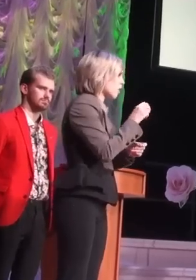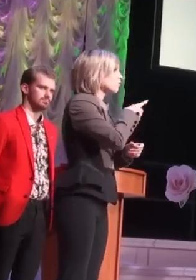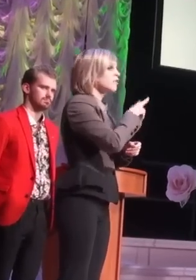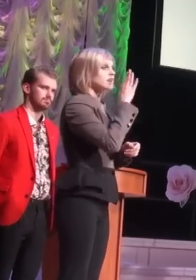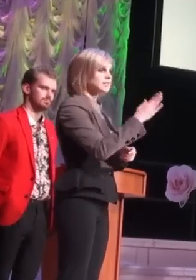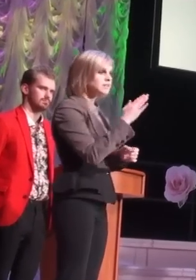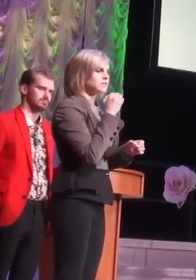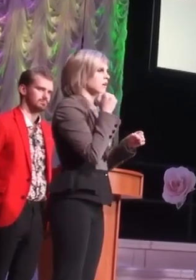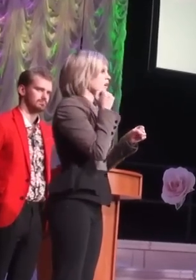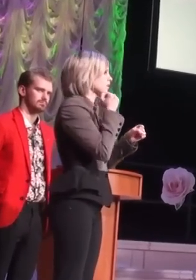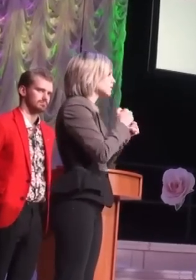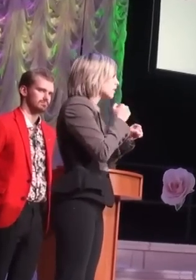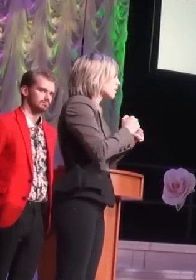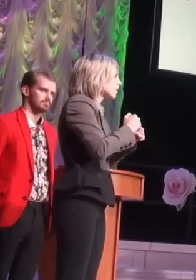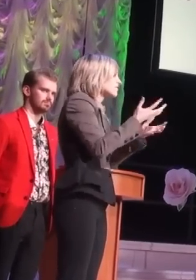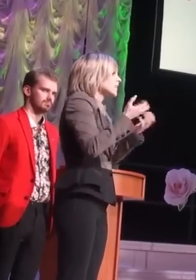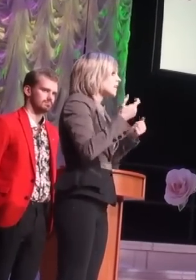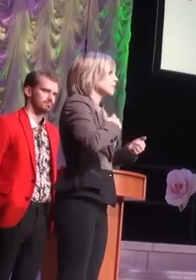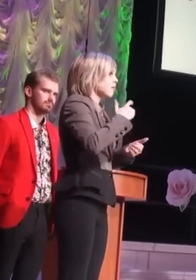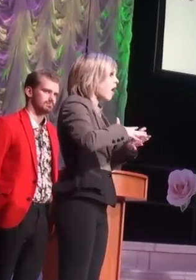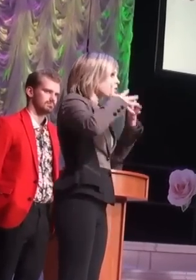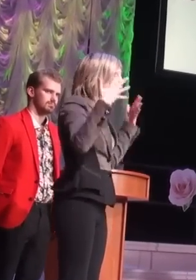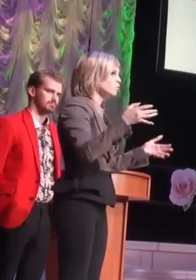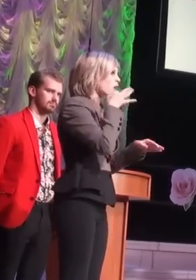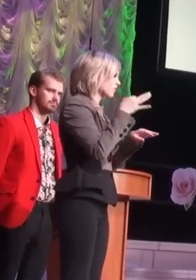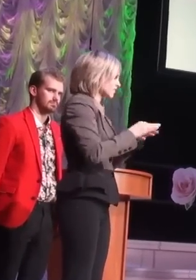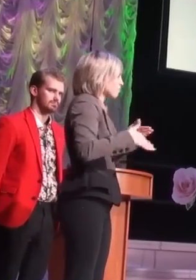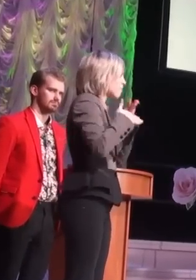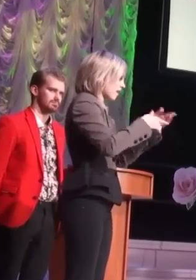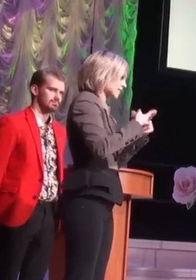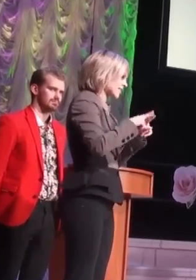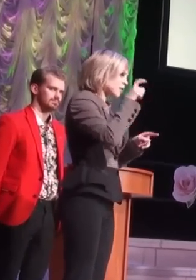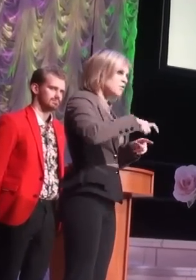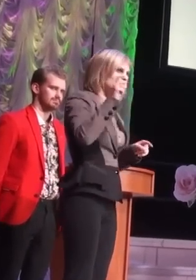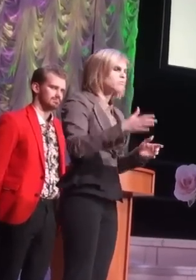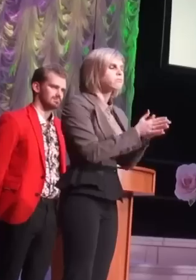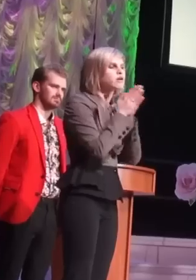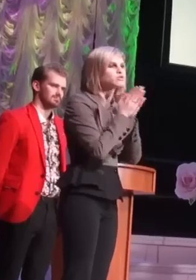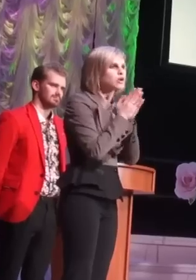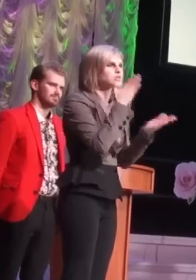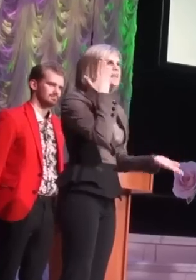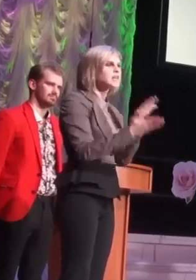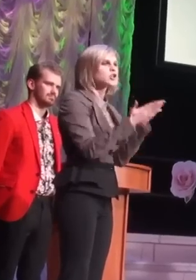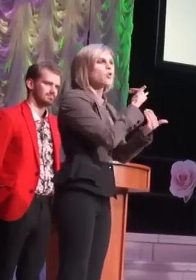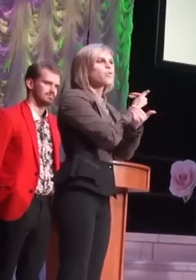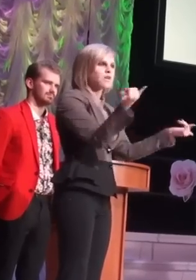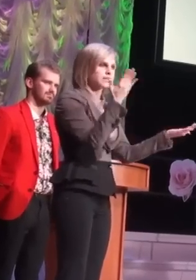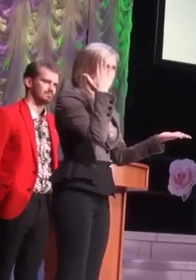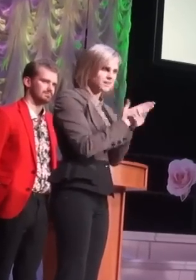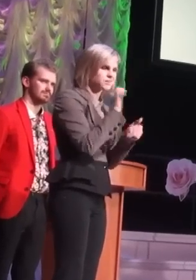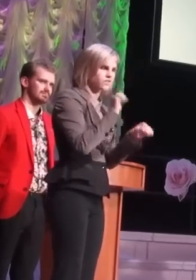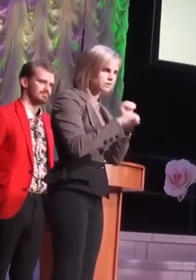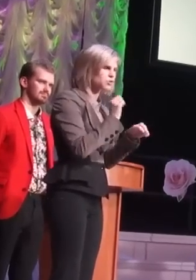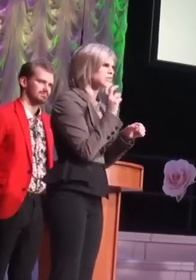Васильевна взяла на себя огромную ответственность помогать таким людям. И я прошу вас, если у вас есть возможность, вечером